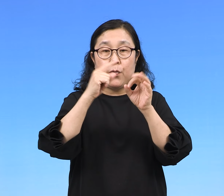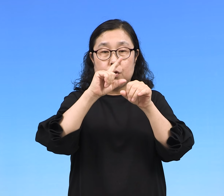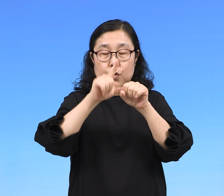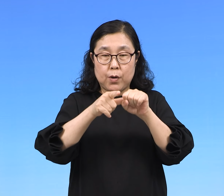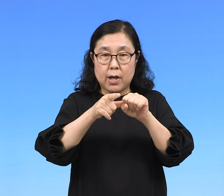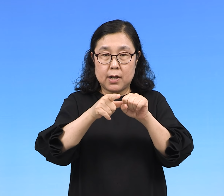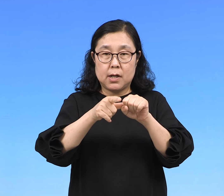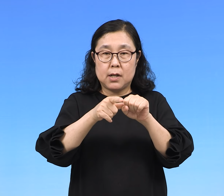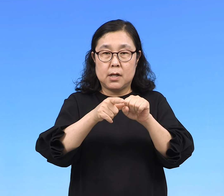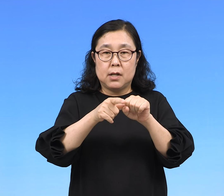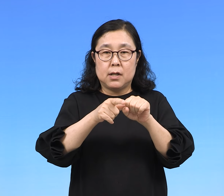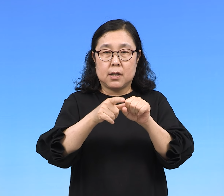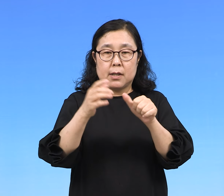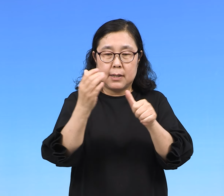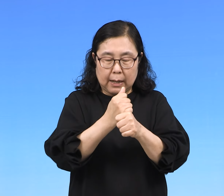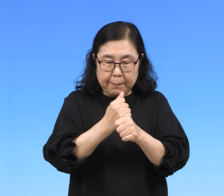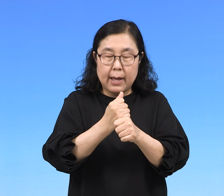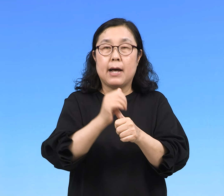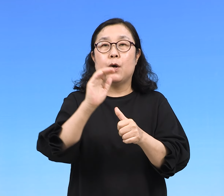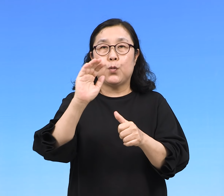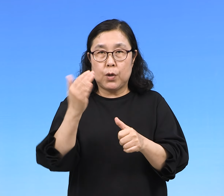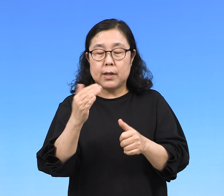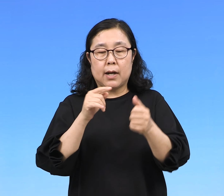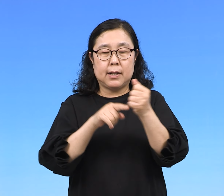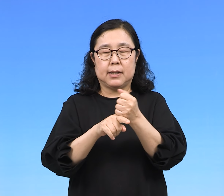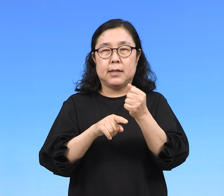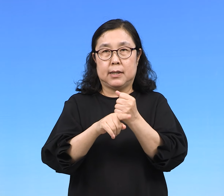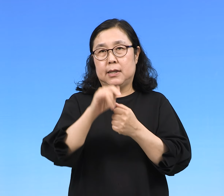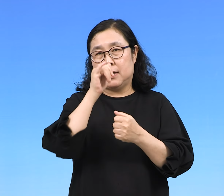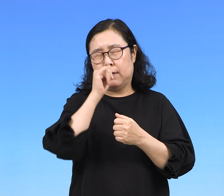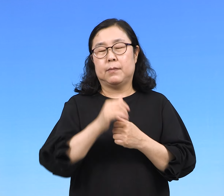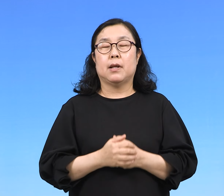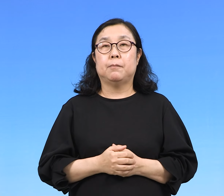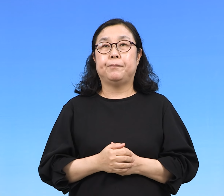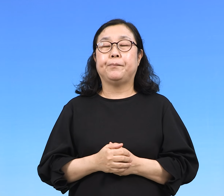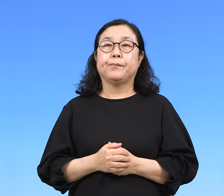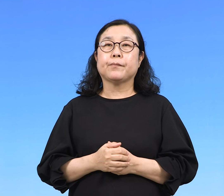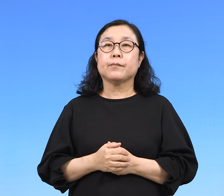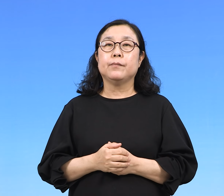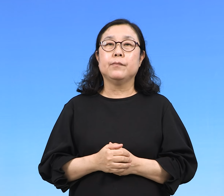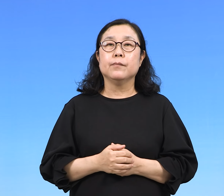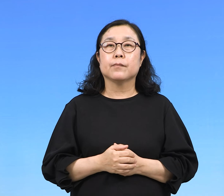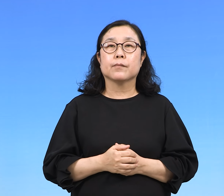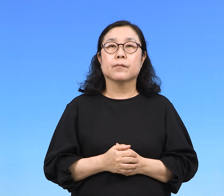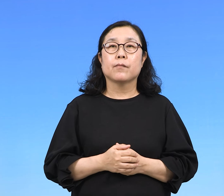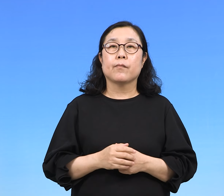담겨져 있는 단어라는 것입니다. 그러면서 이제 이 찬스, 이